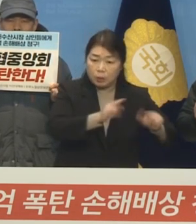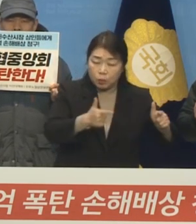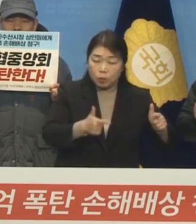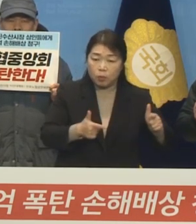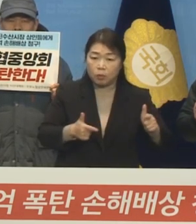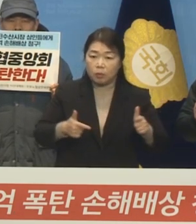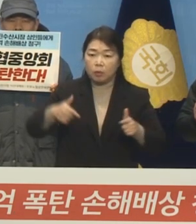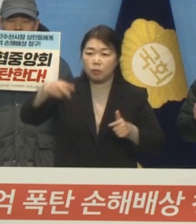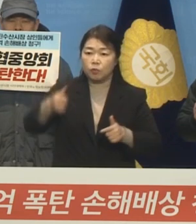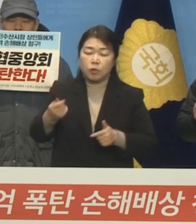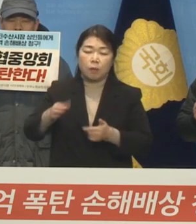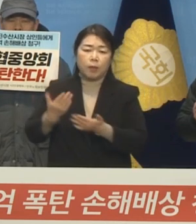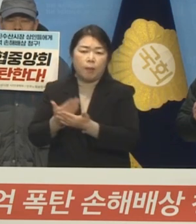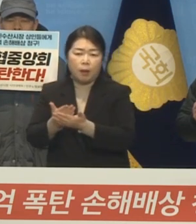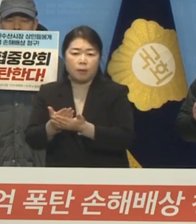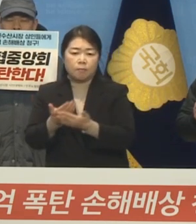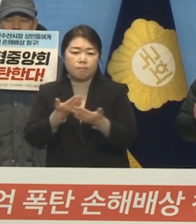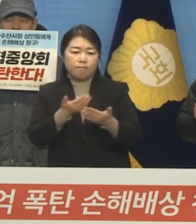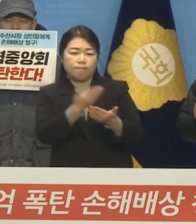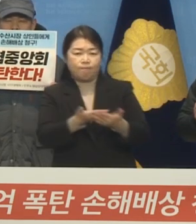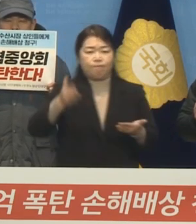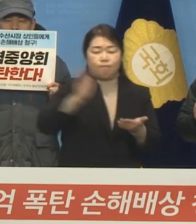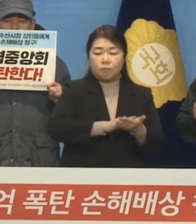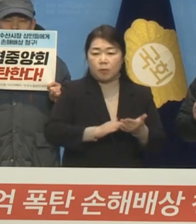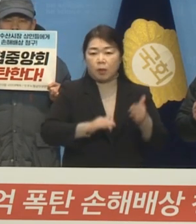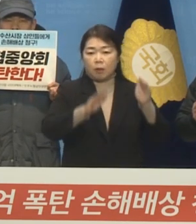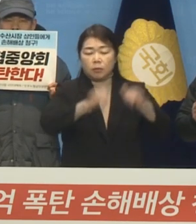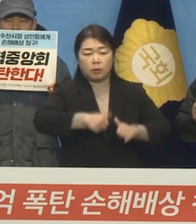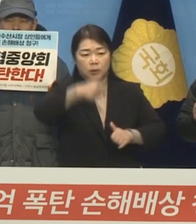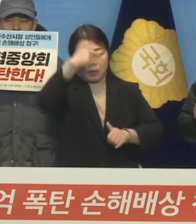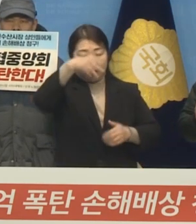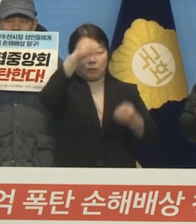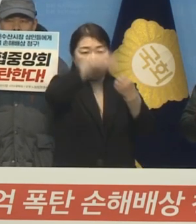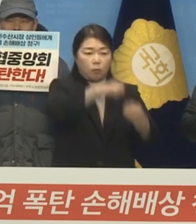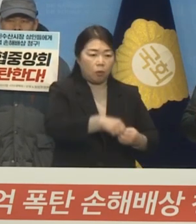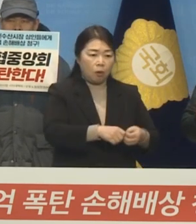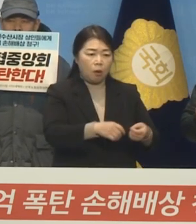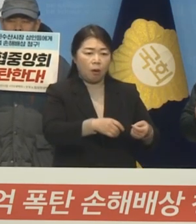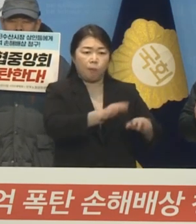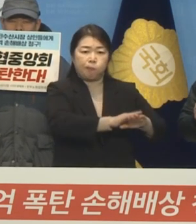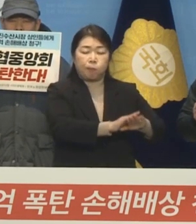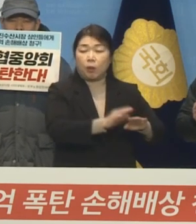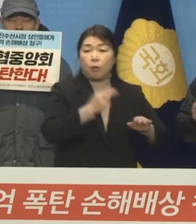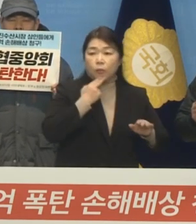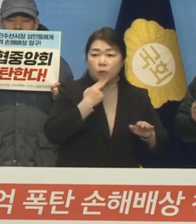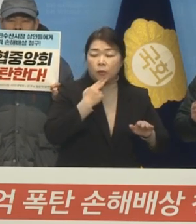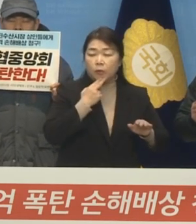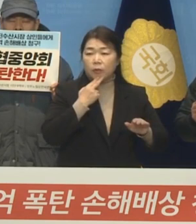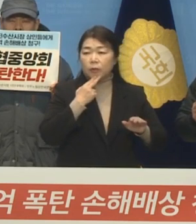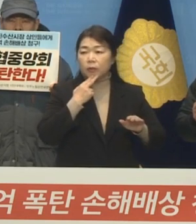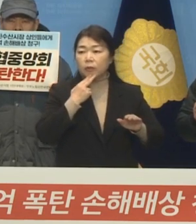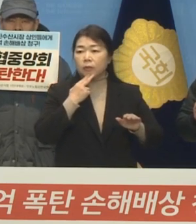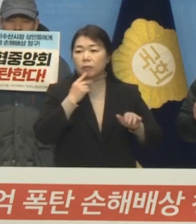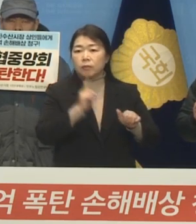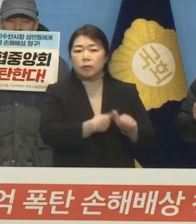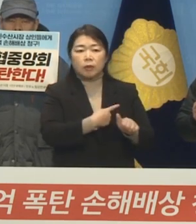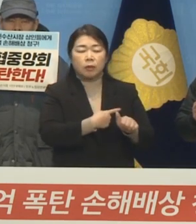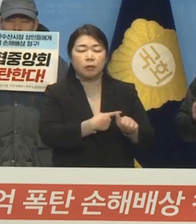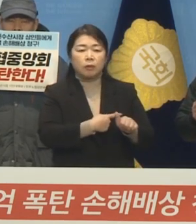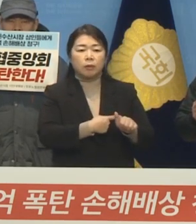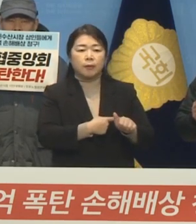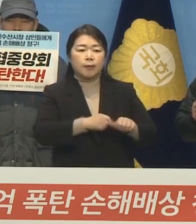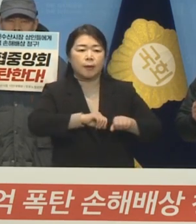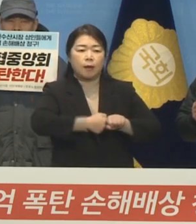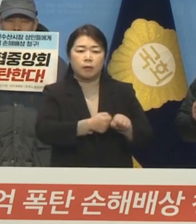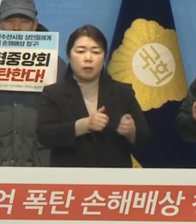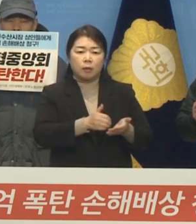개발에 동조하였습니다. 결국 피와 땀으로 일궈온 구시장은 폭압적인 강제